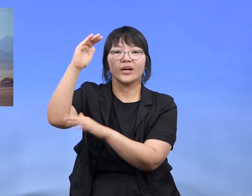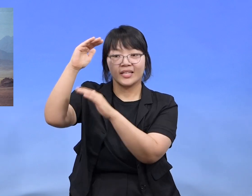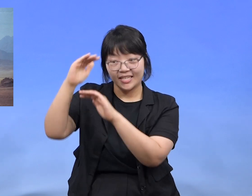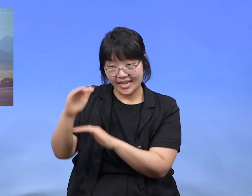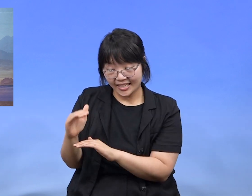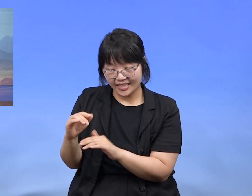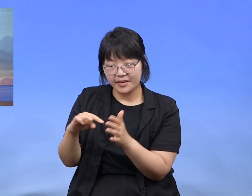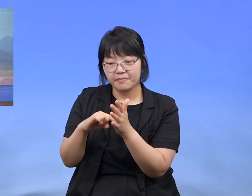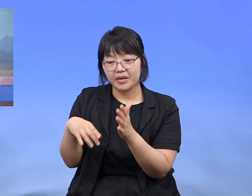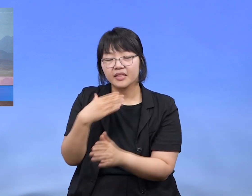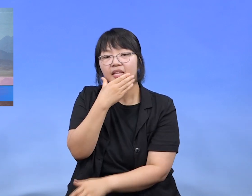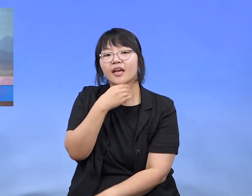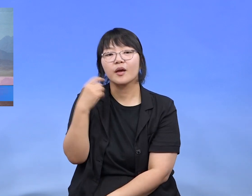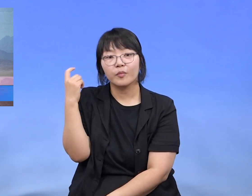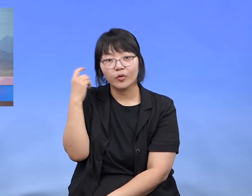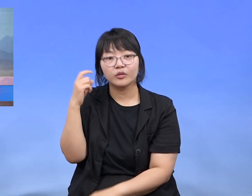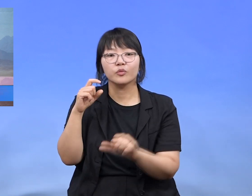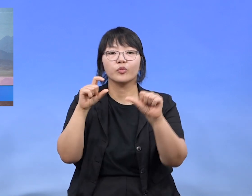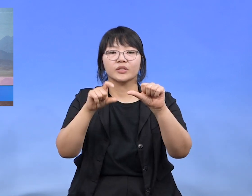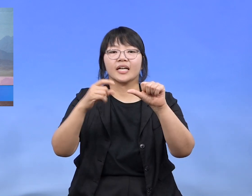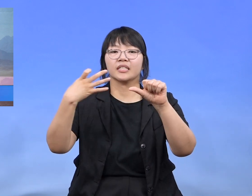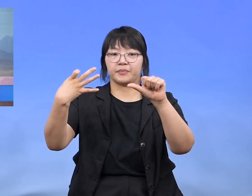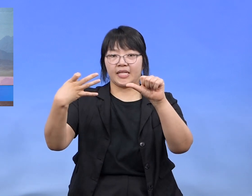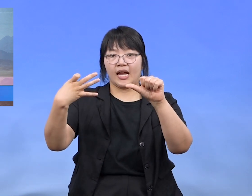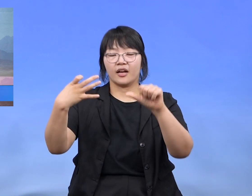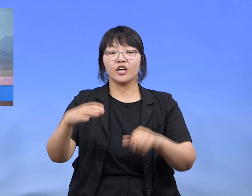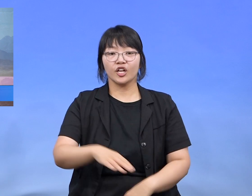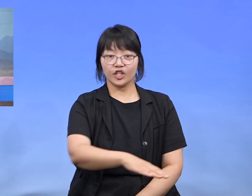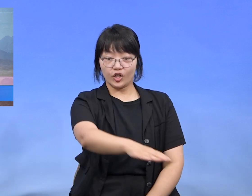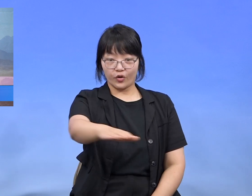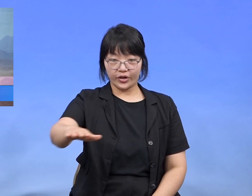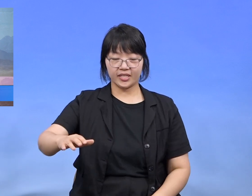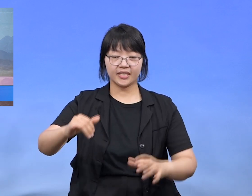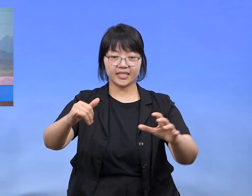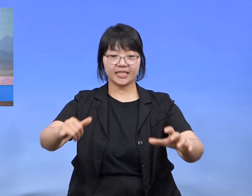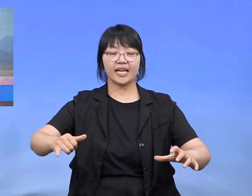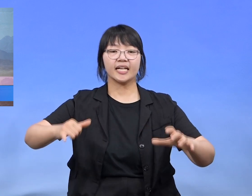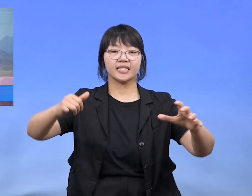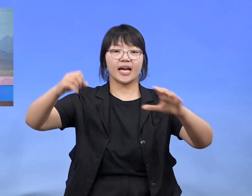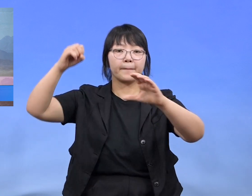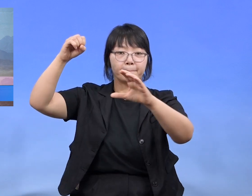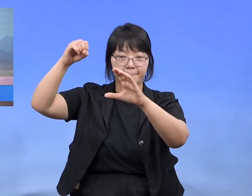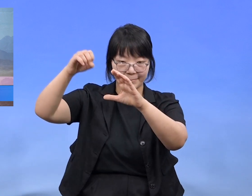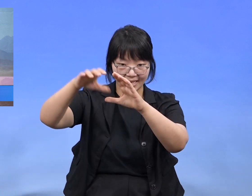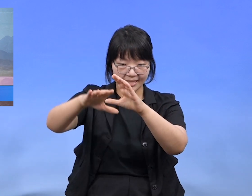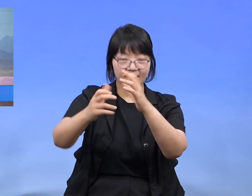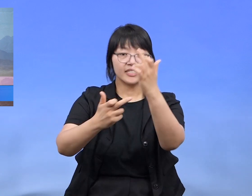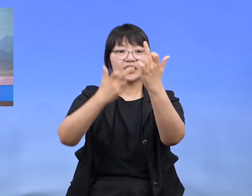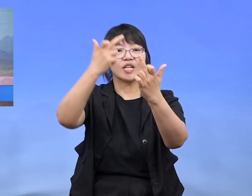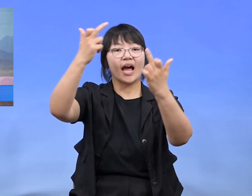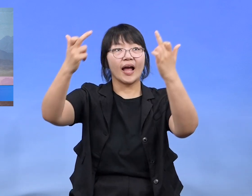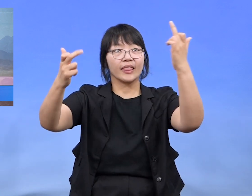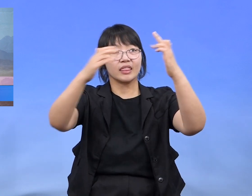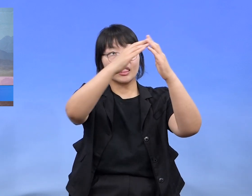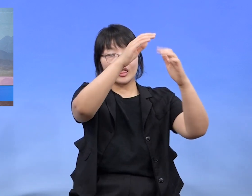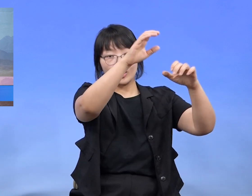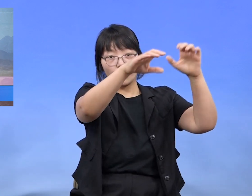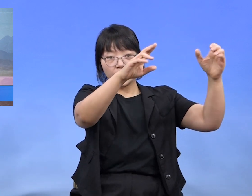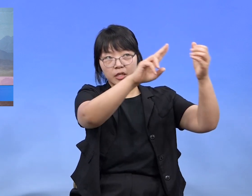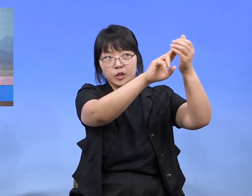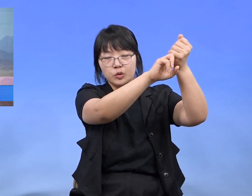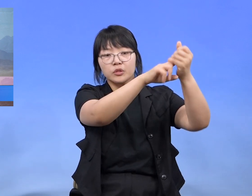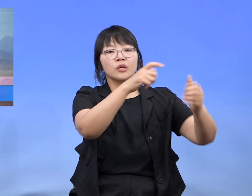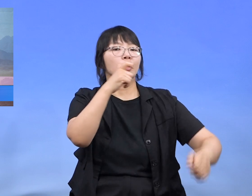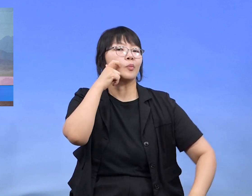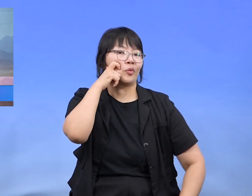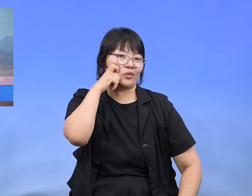14절에서 너희는, 다 같이 읽어보세요. 시작. 너희는 세상의 빛이라. 산 위에 있는 동네가